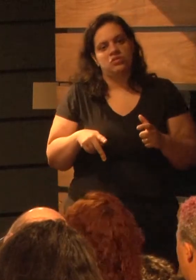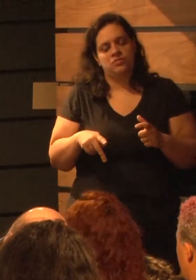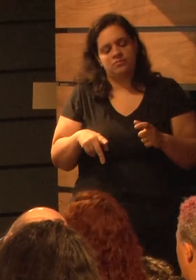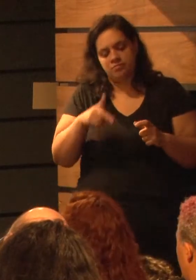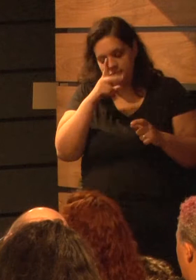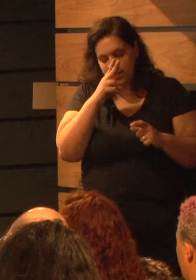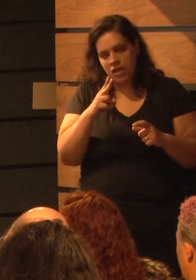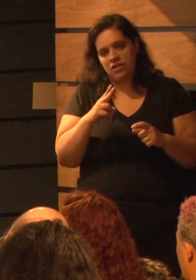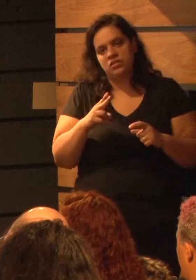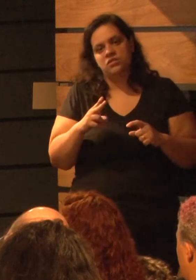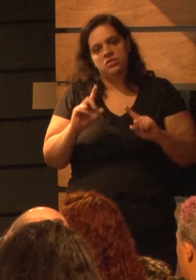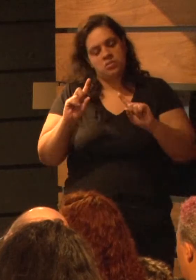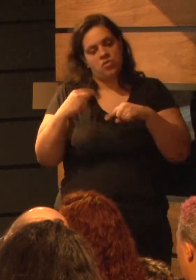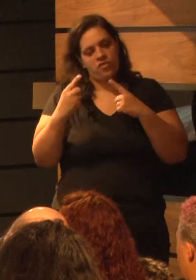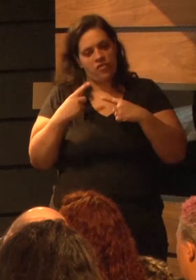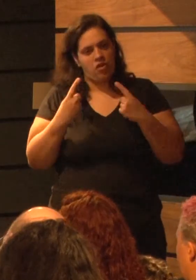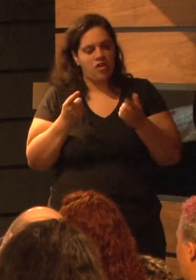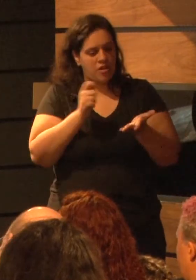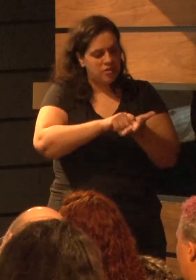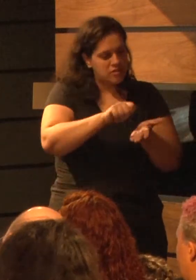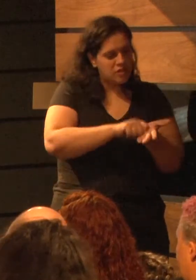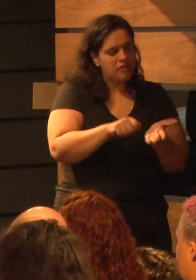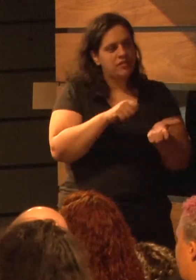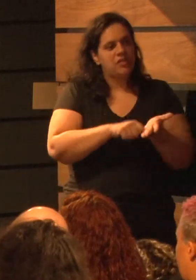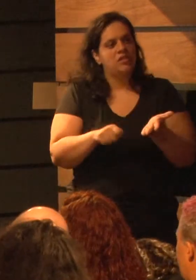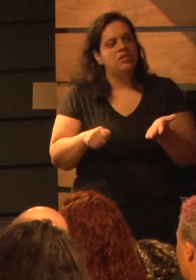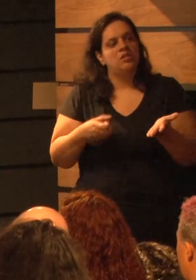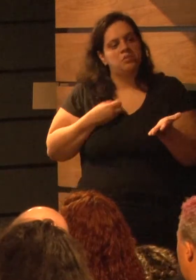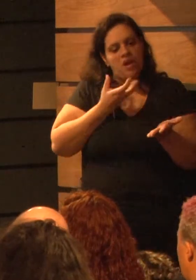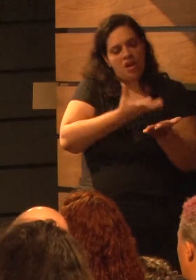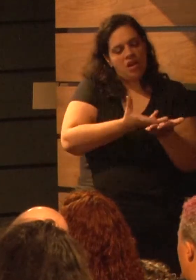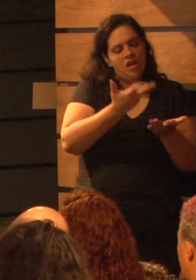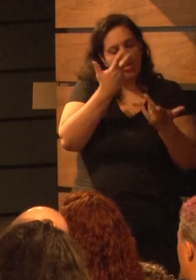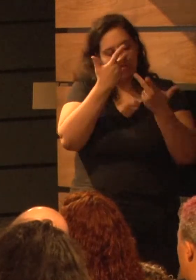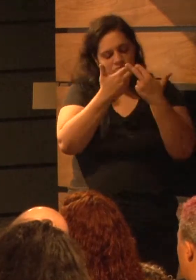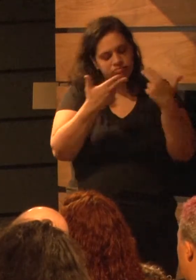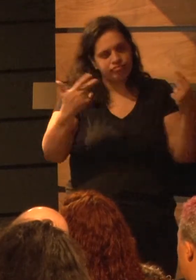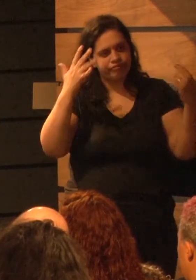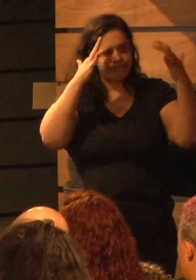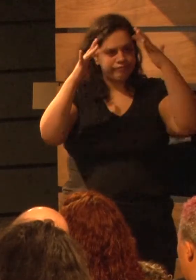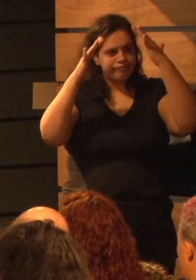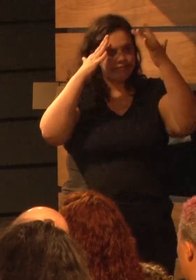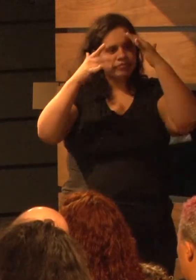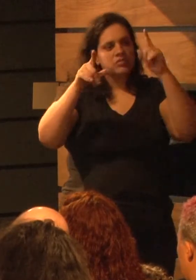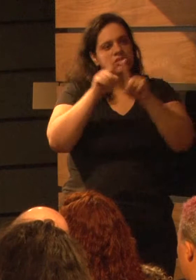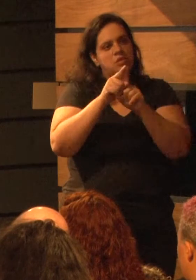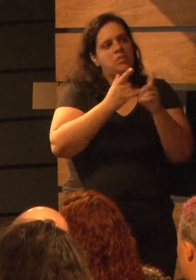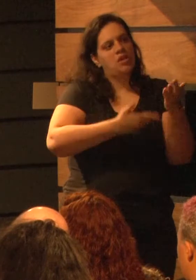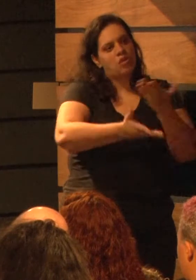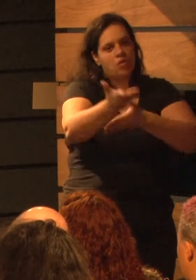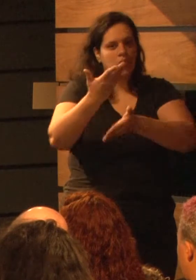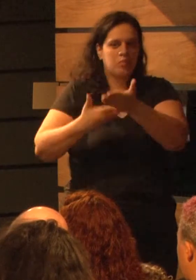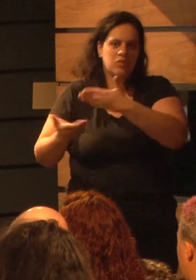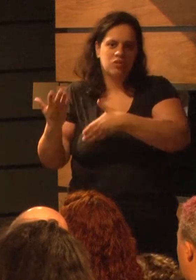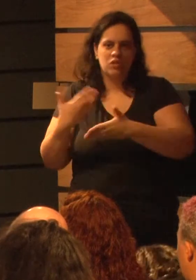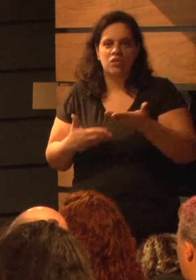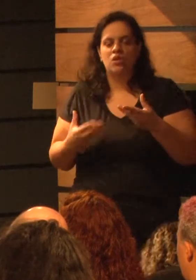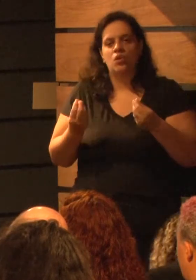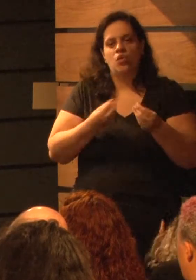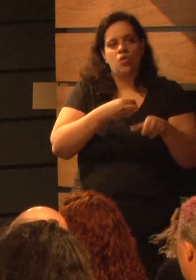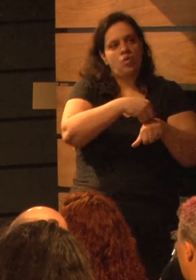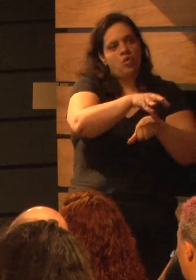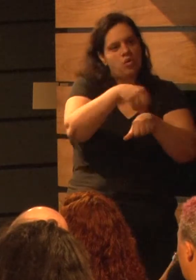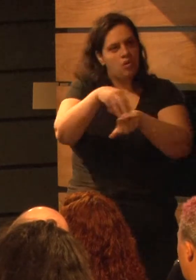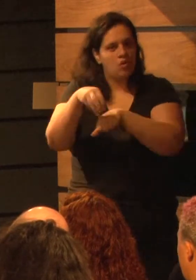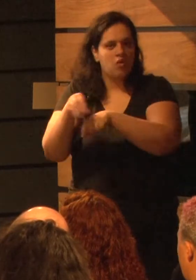me chamado muito a escrever, a colocar o pensamento, a compartilhar, né, como que eu posso